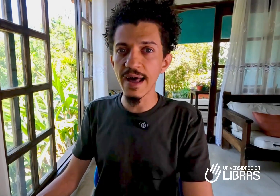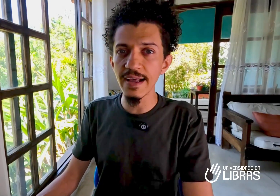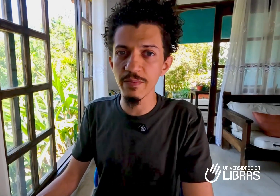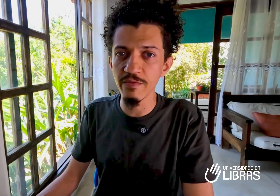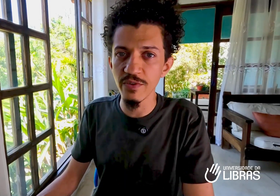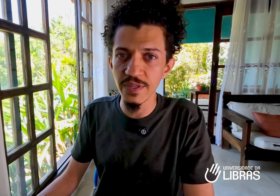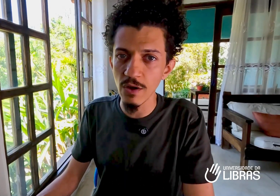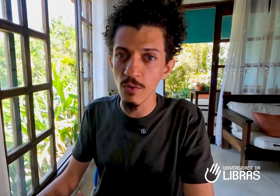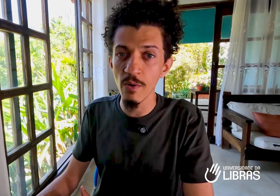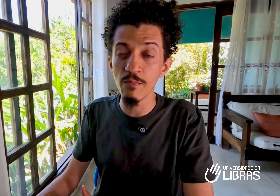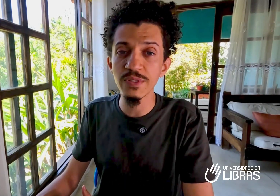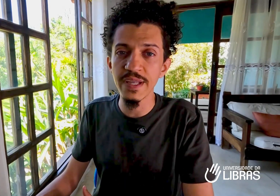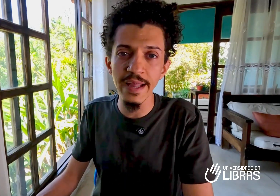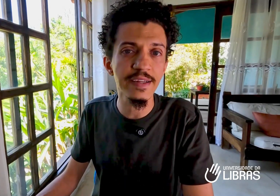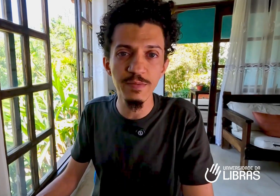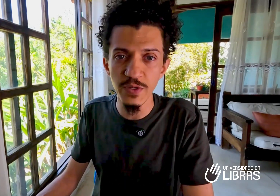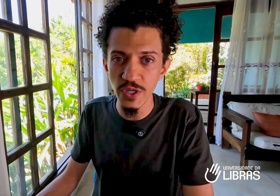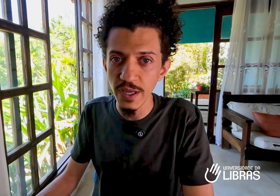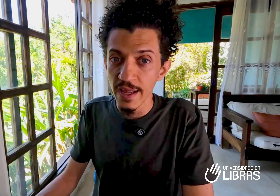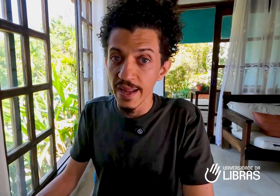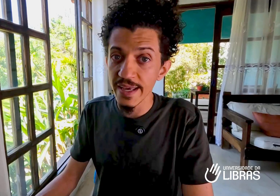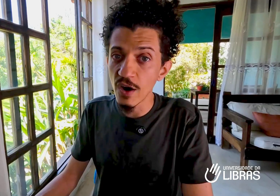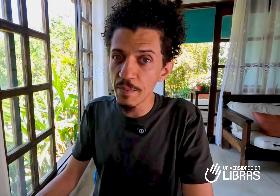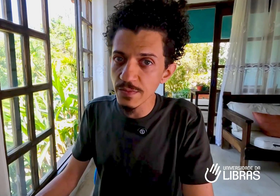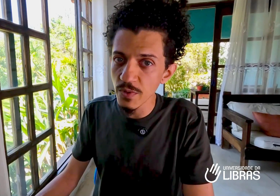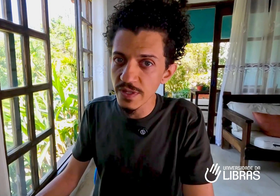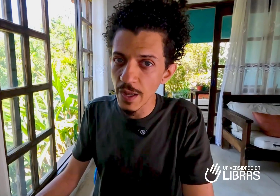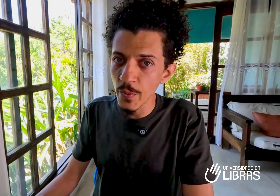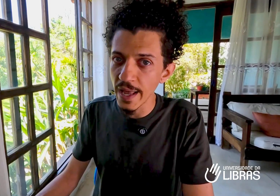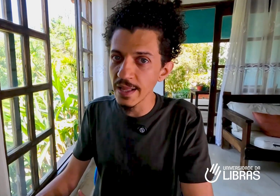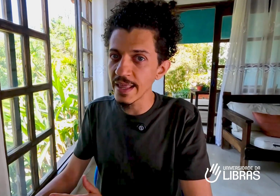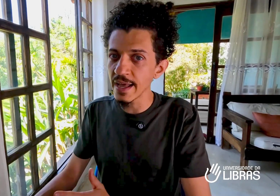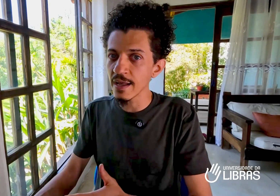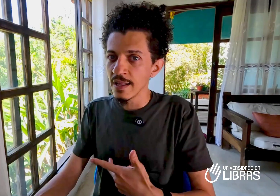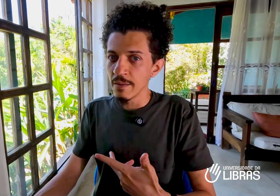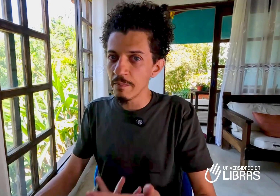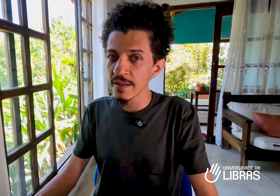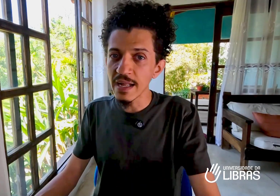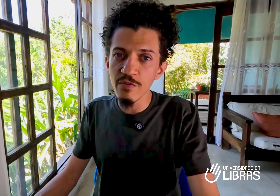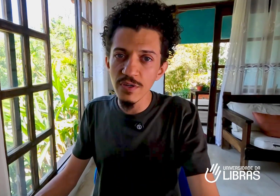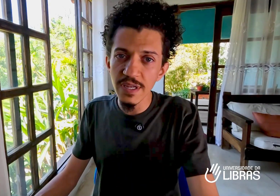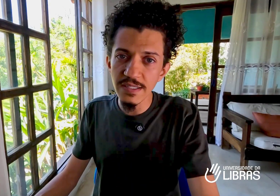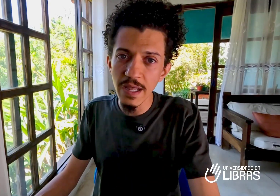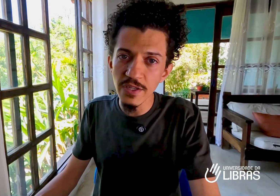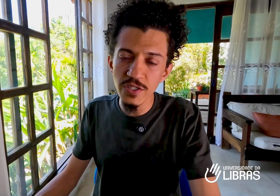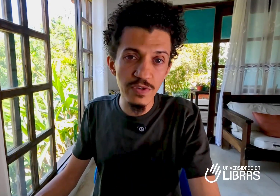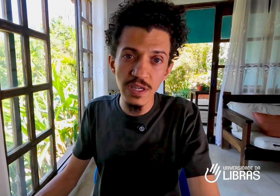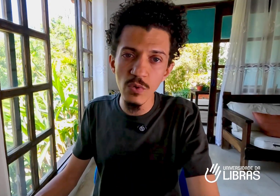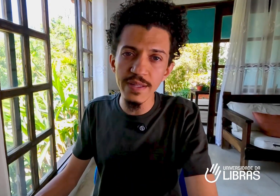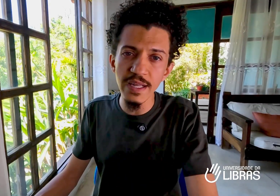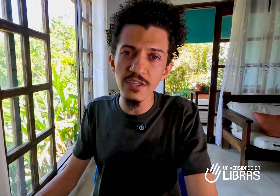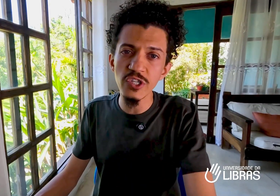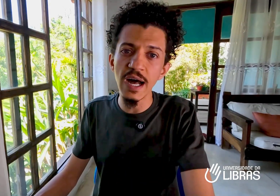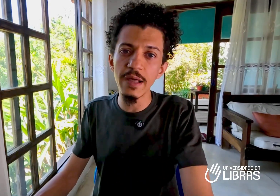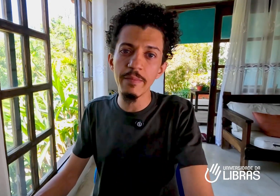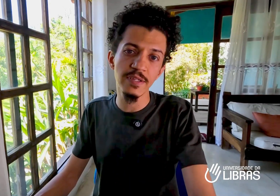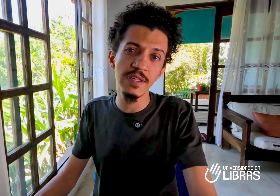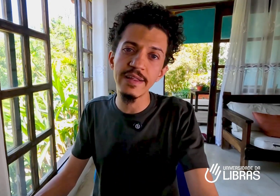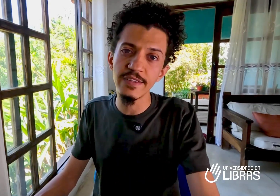clareza para você como eu busquei transmitir e que ao mesmo tempo ele tenha plantado em você a semente de você nunca desistir da Libras e nem desistir